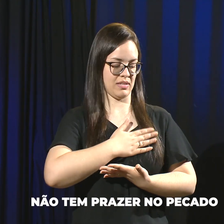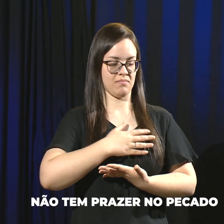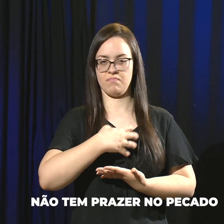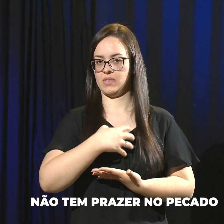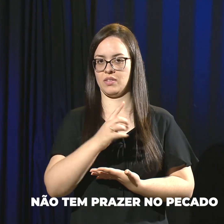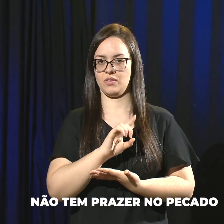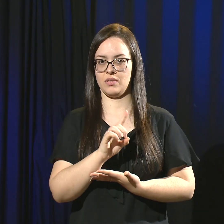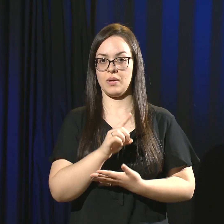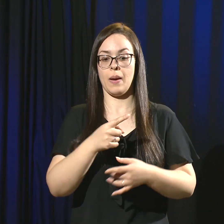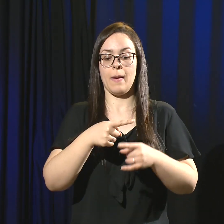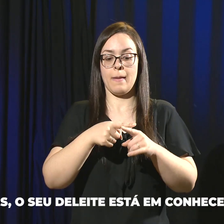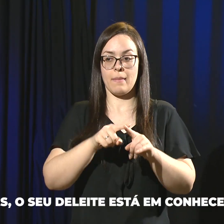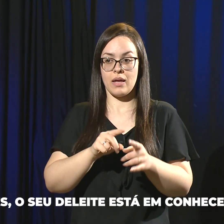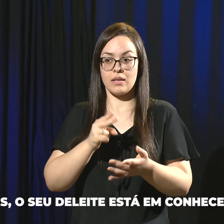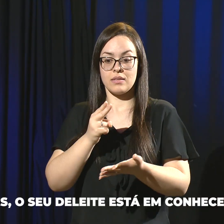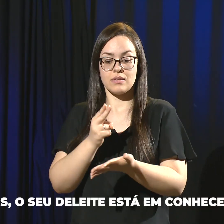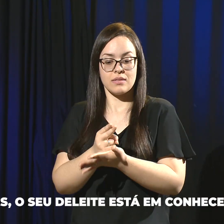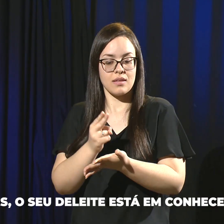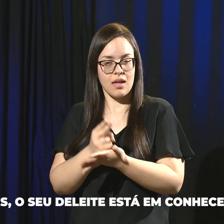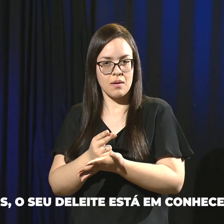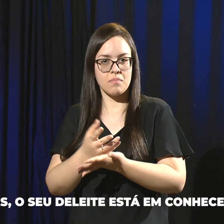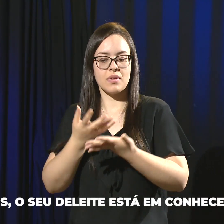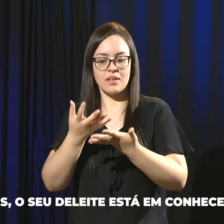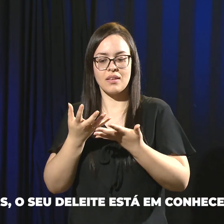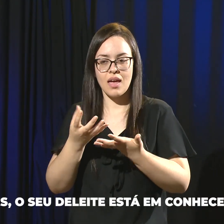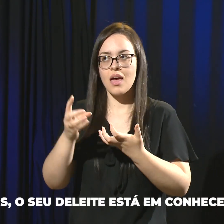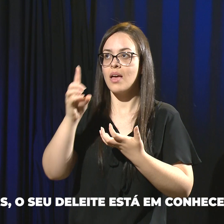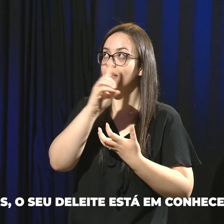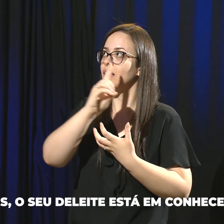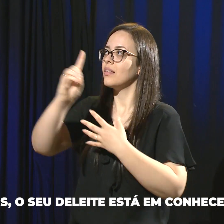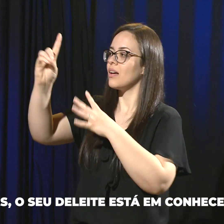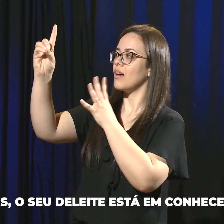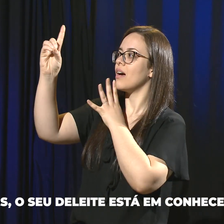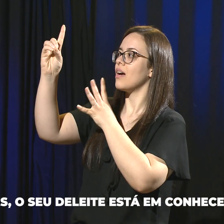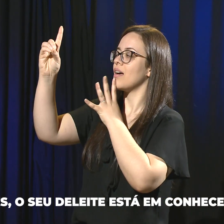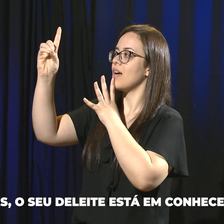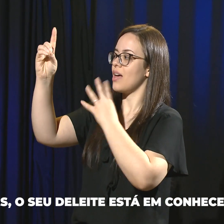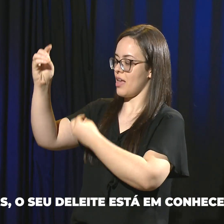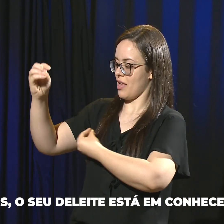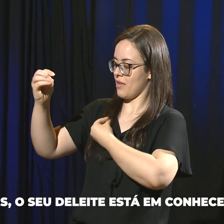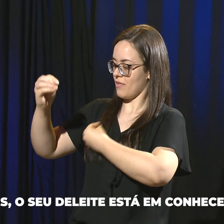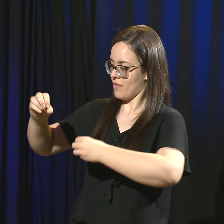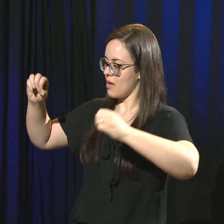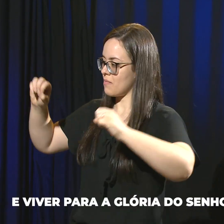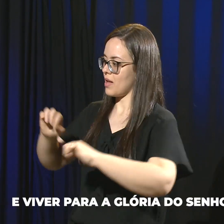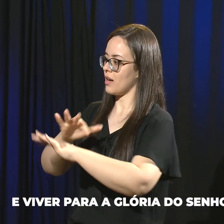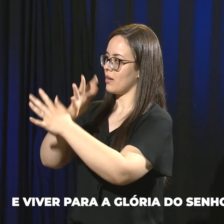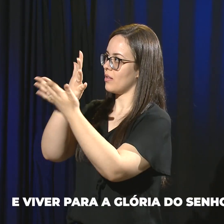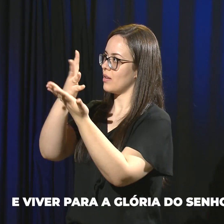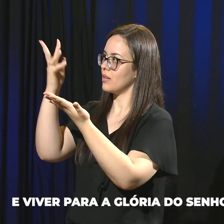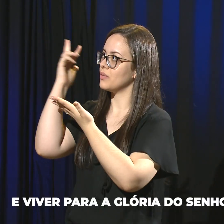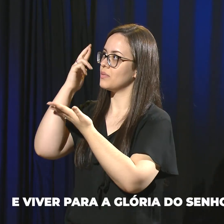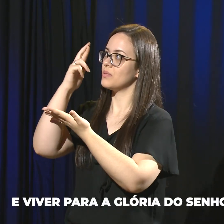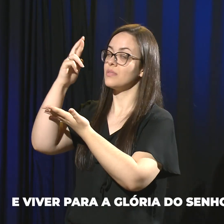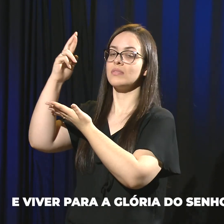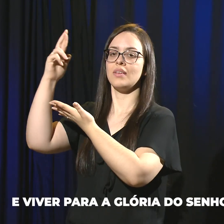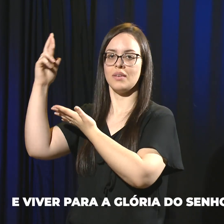no pecado antes o seu deleite está em conhecer a Deus e viver para a glória do